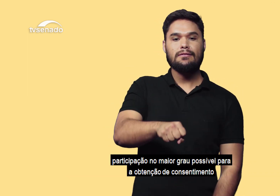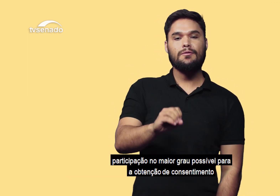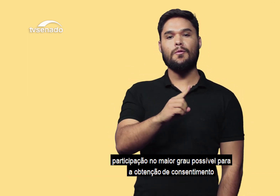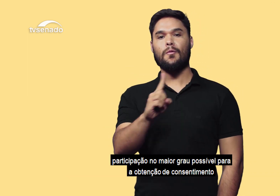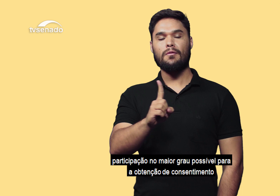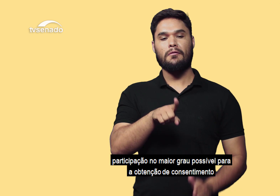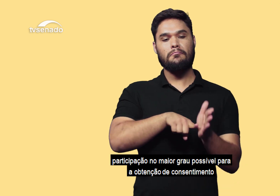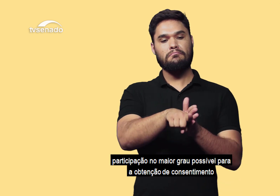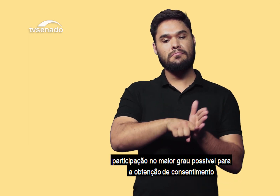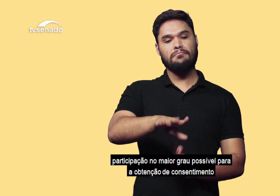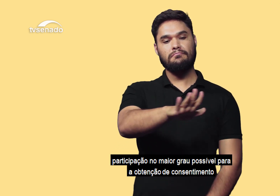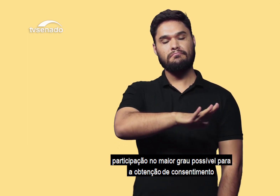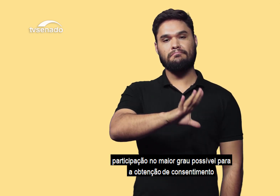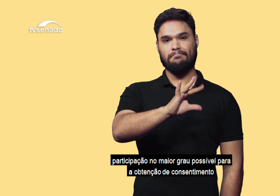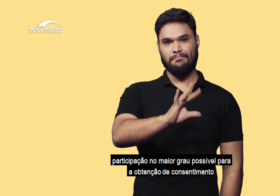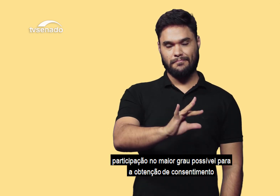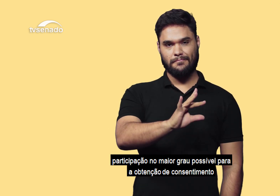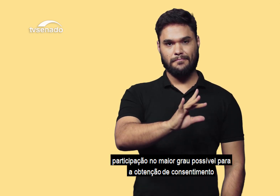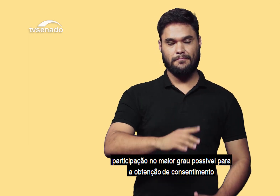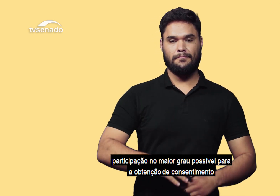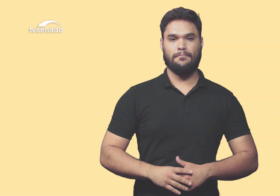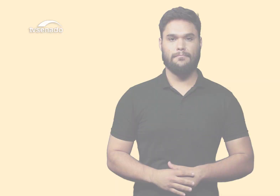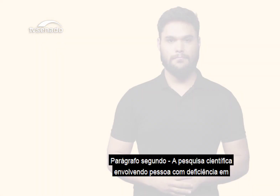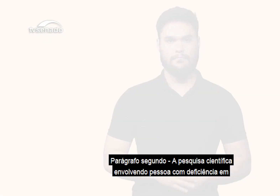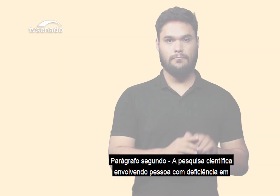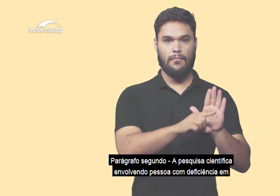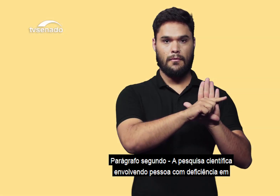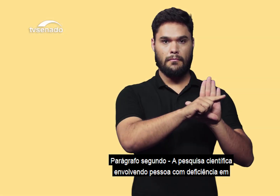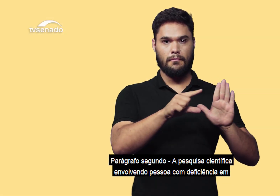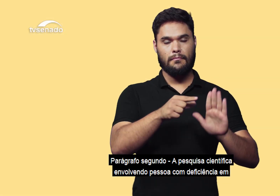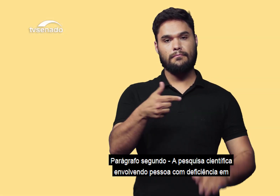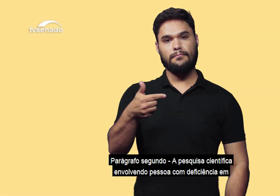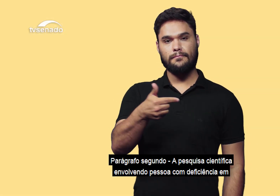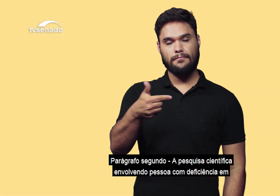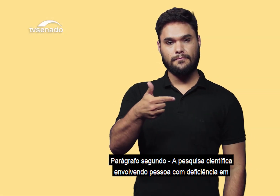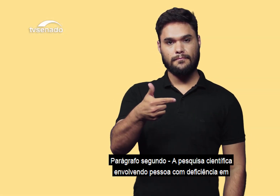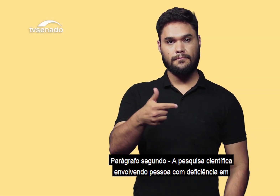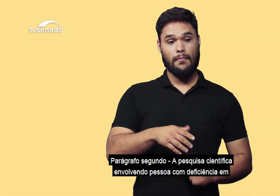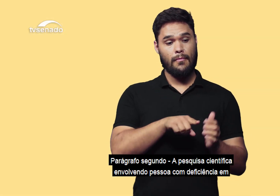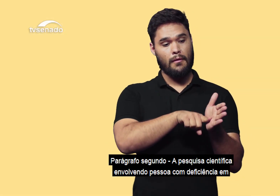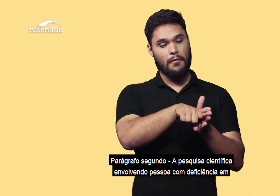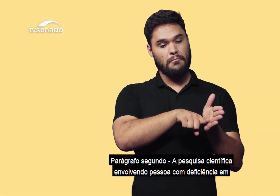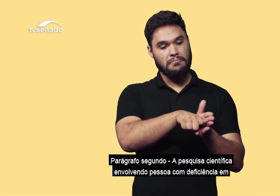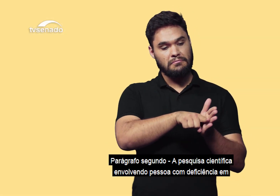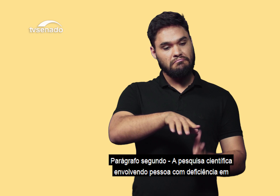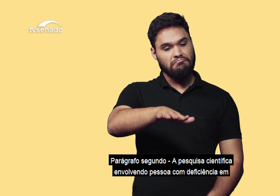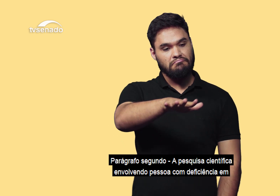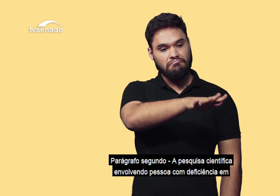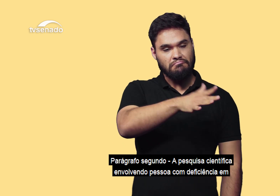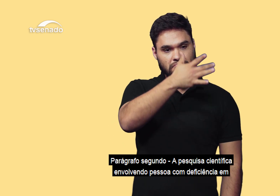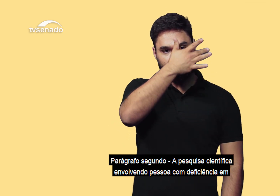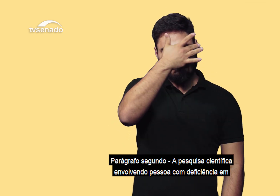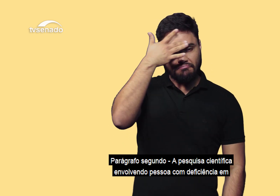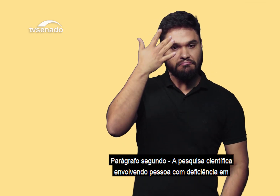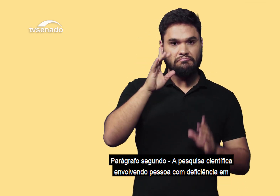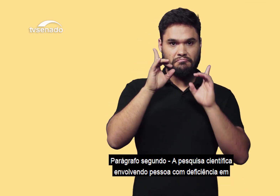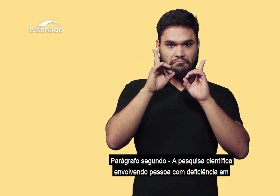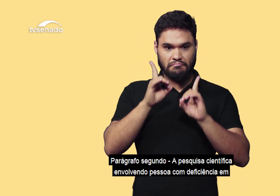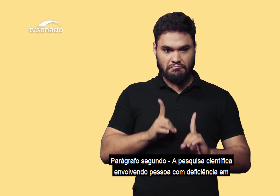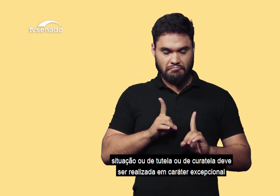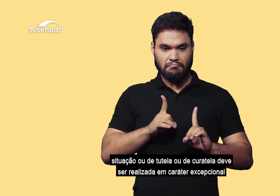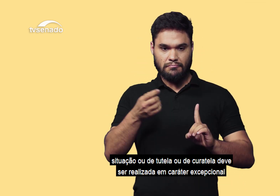possível para a obtenção de consentimento. Parágrafo segundo. A pesquisa científica envolvendo pessoa com